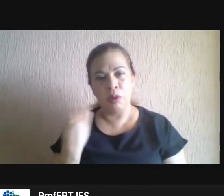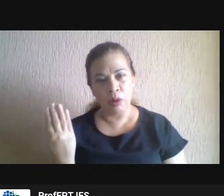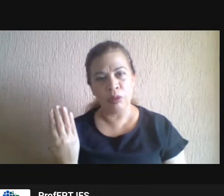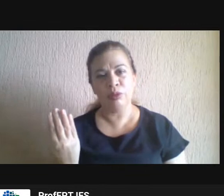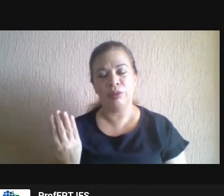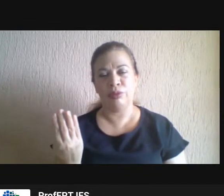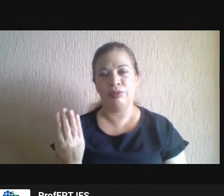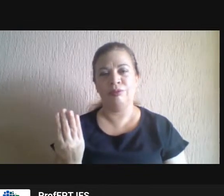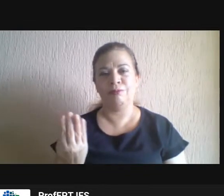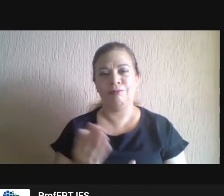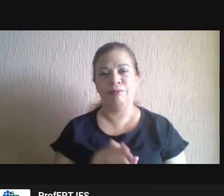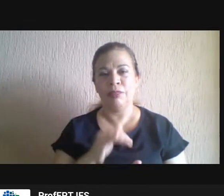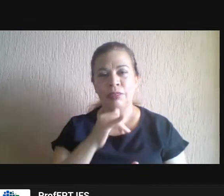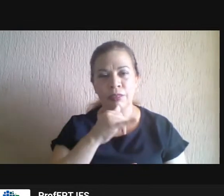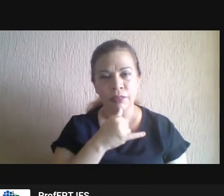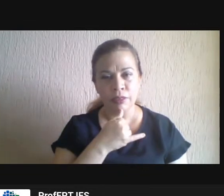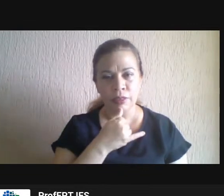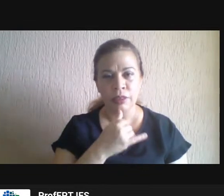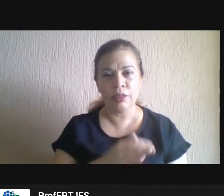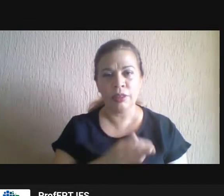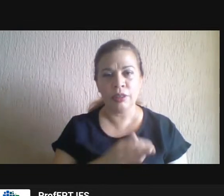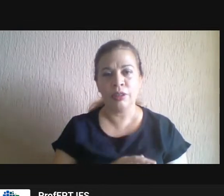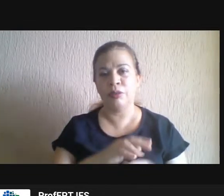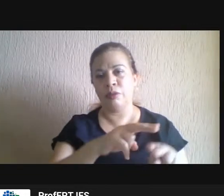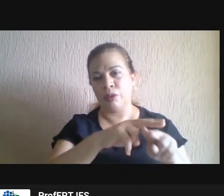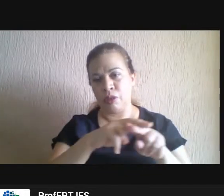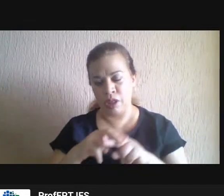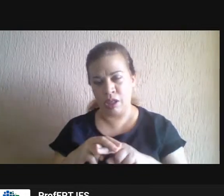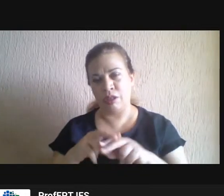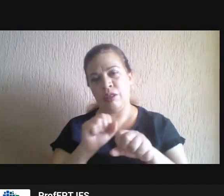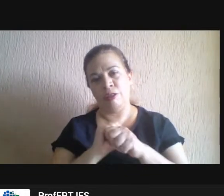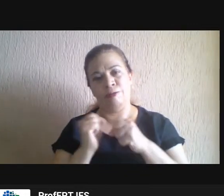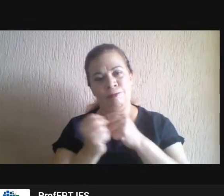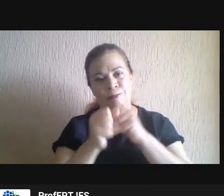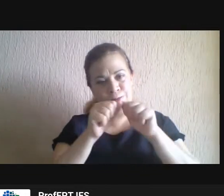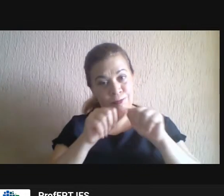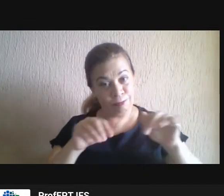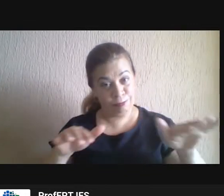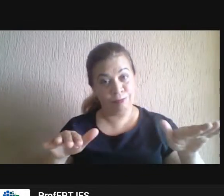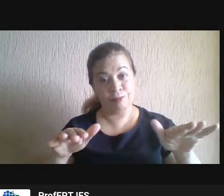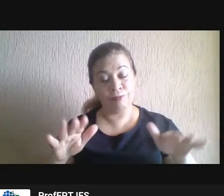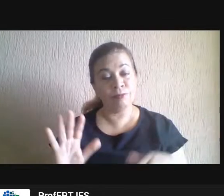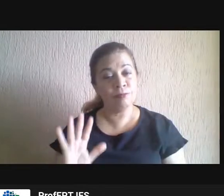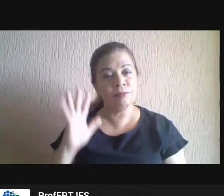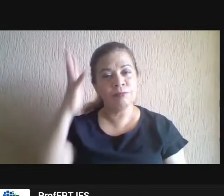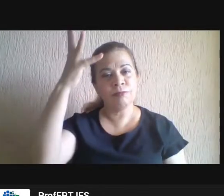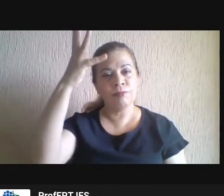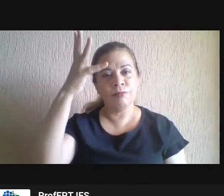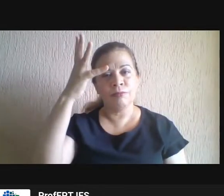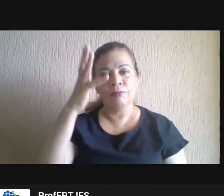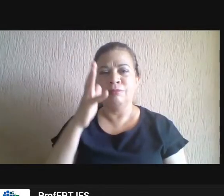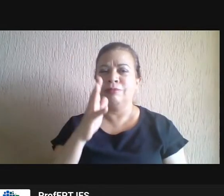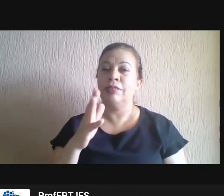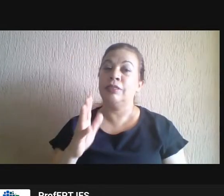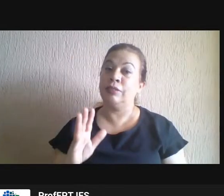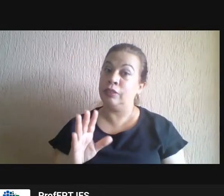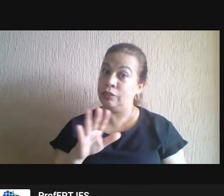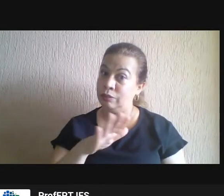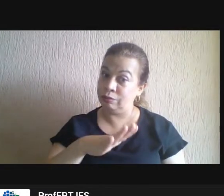da epidemia que se abate sobre todo o território nacional.